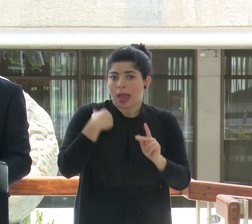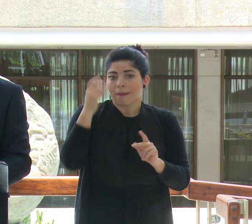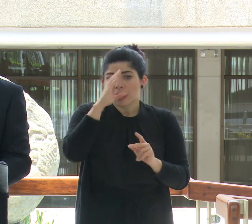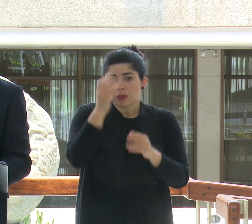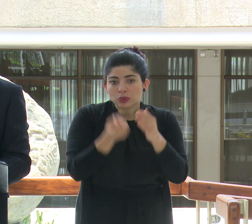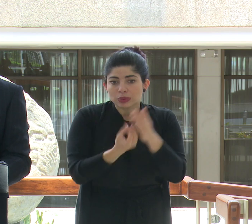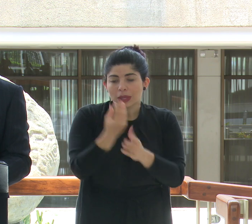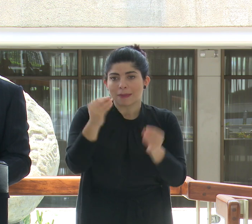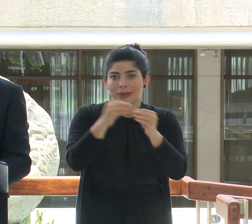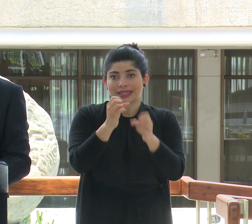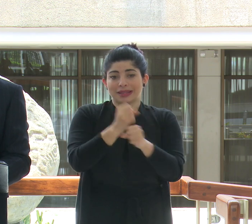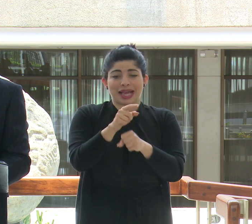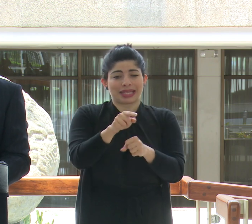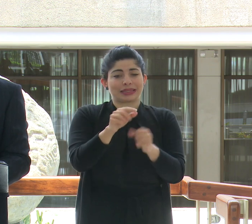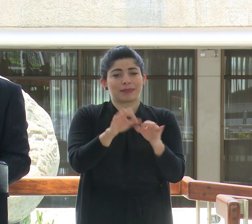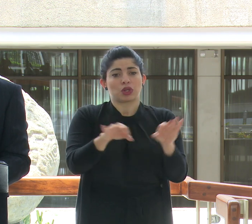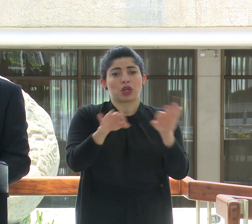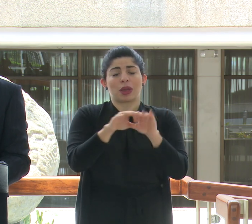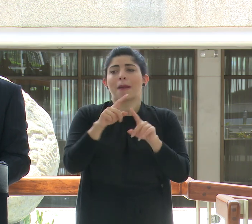más empleos. Es nuestra prioridad.